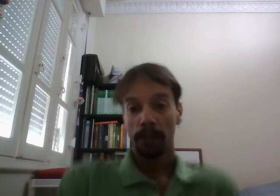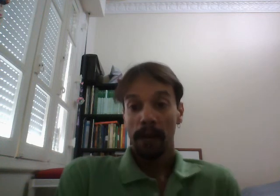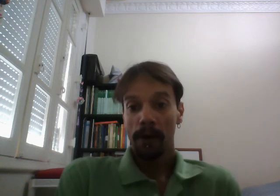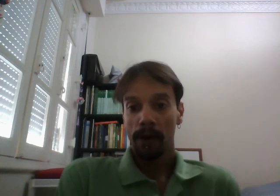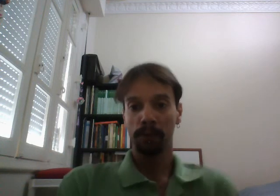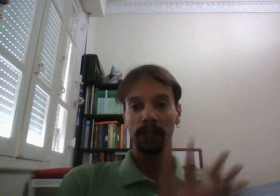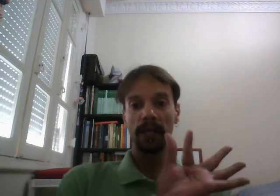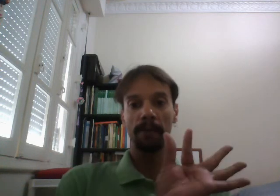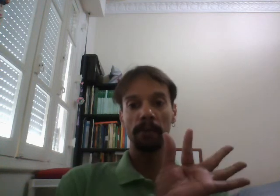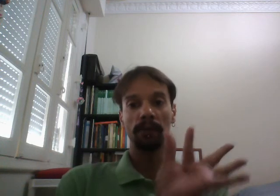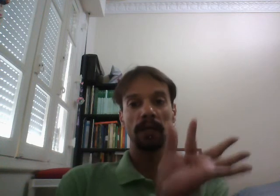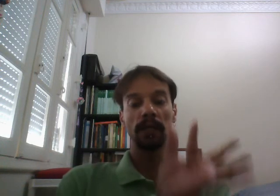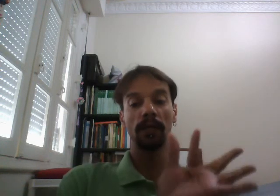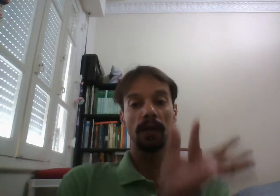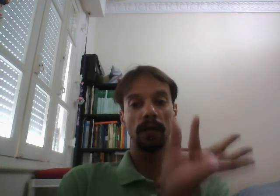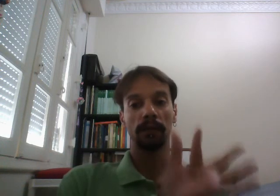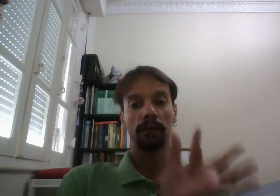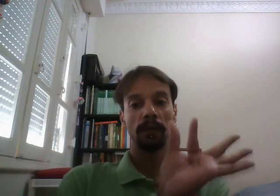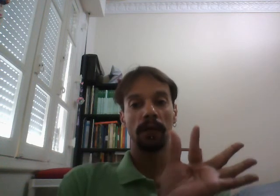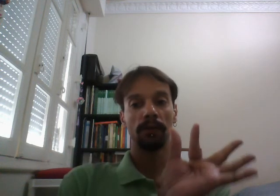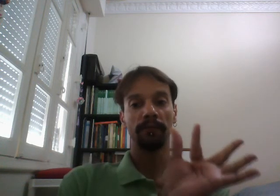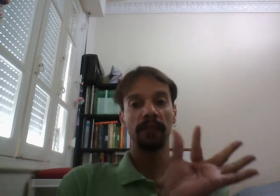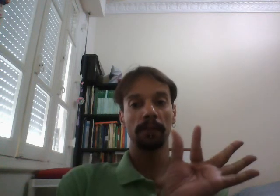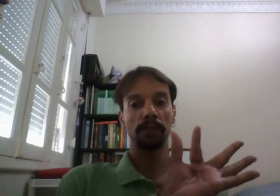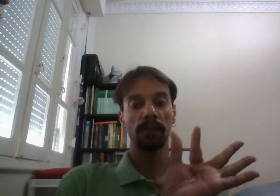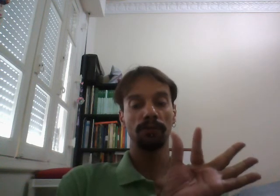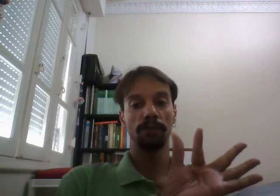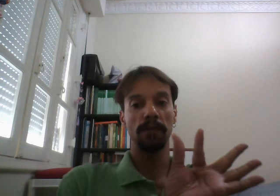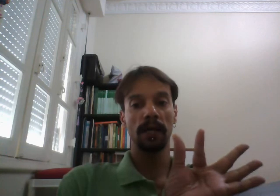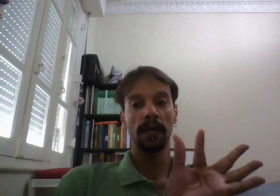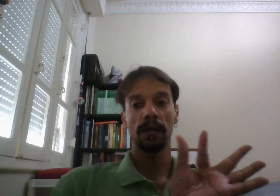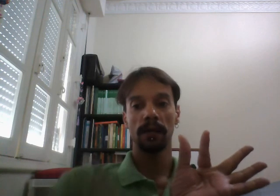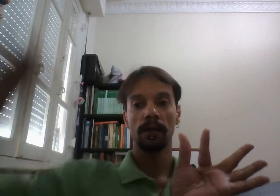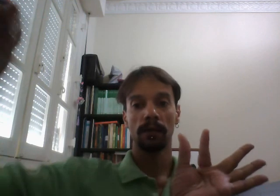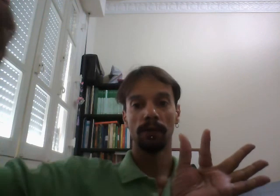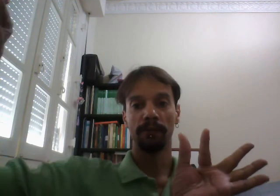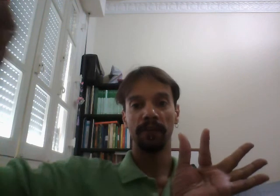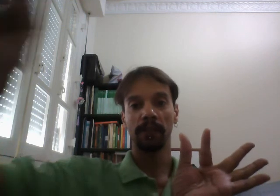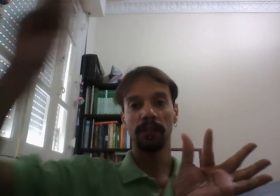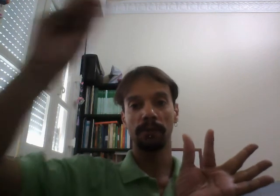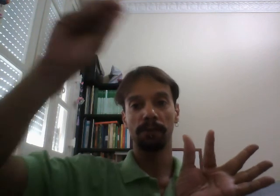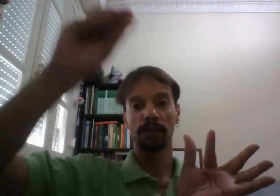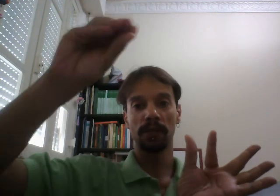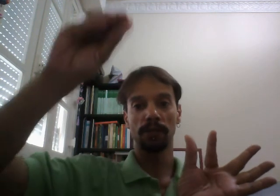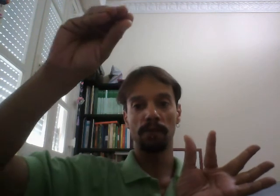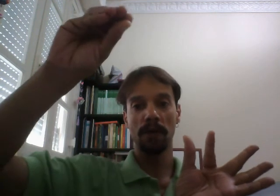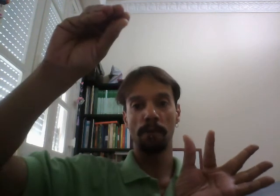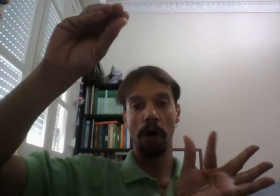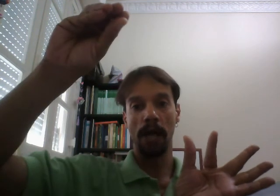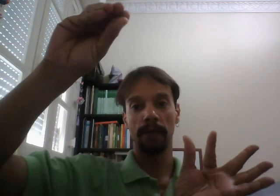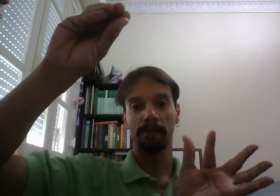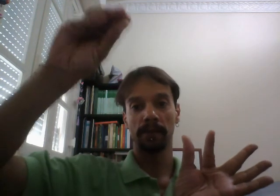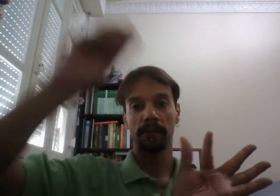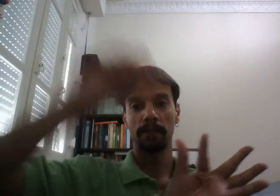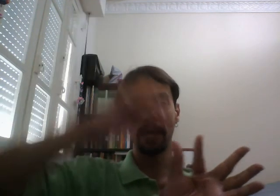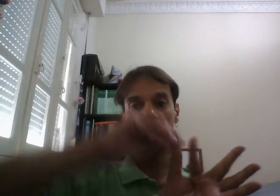semente é maior. Por quê? Eu tenho aqui, ó, 90% de B, 90% de B no pólen. Se